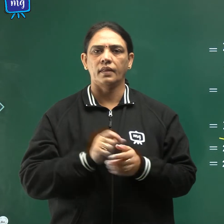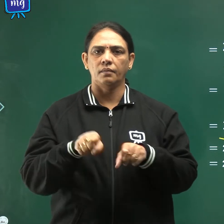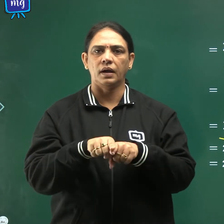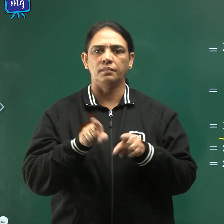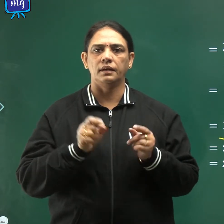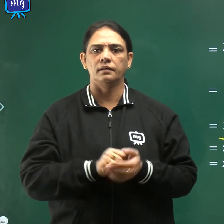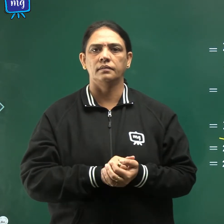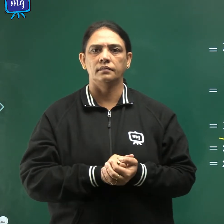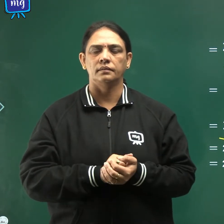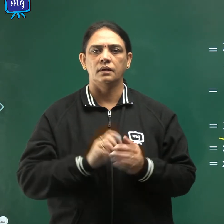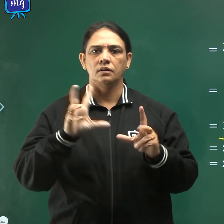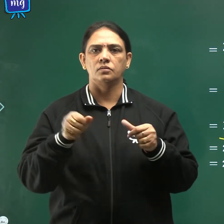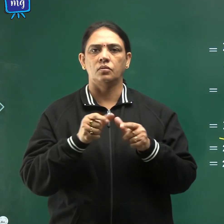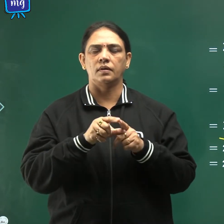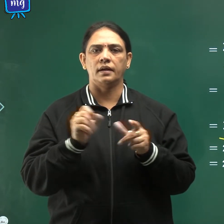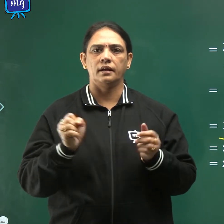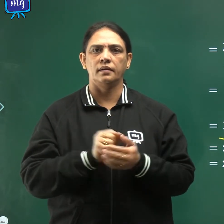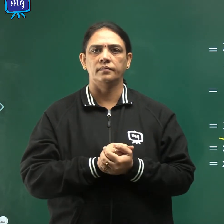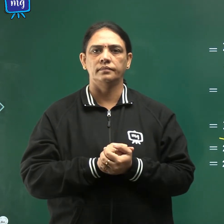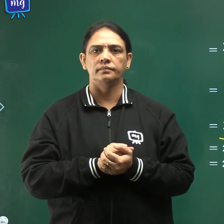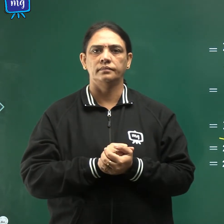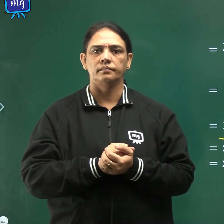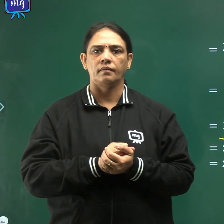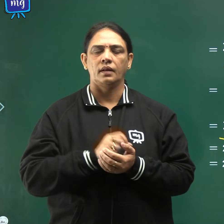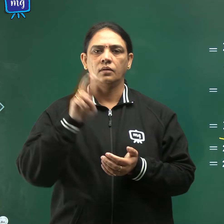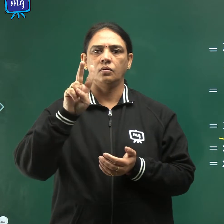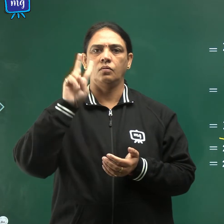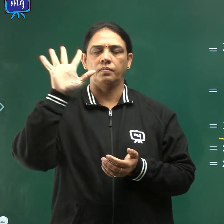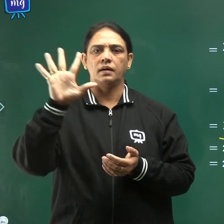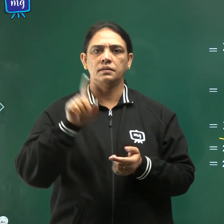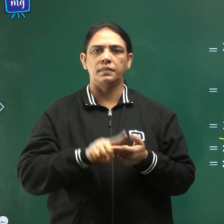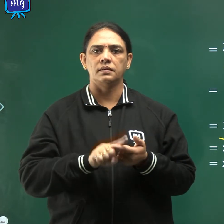बराबर, हल करेंगे 25 प्लस